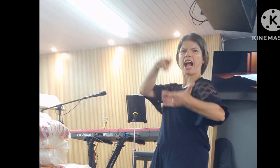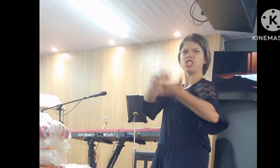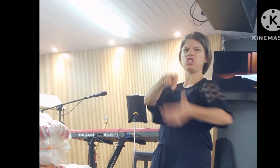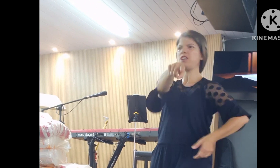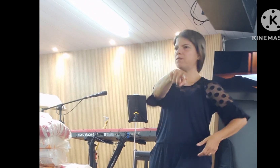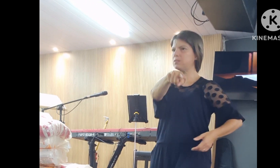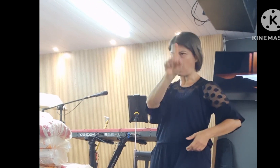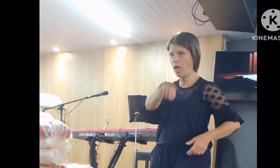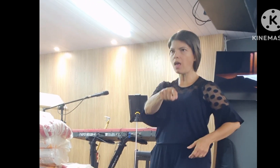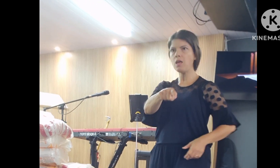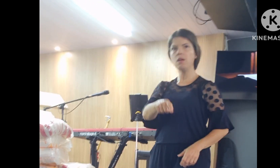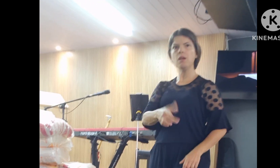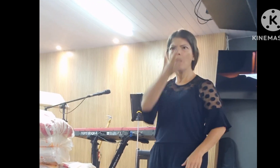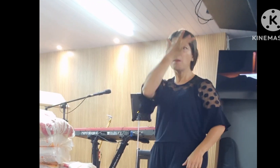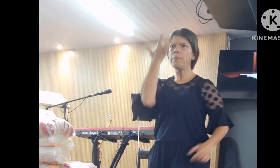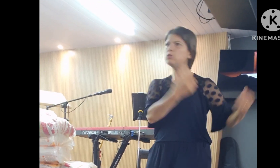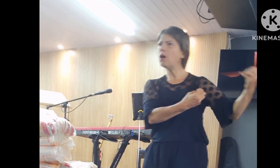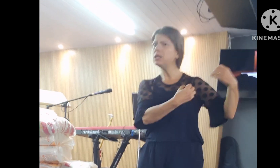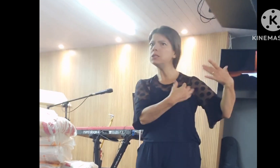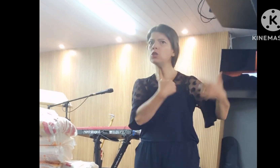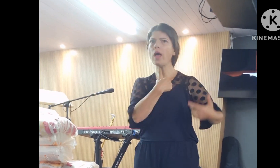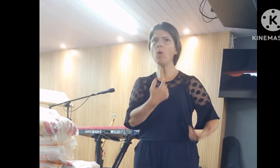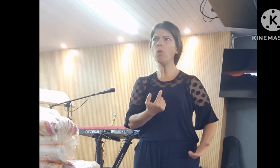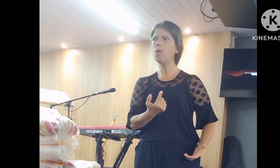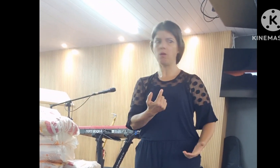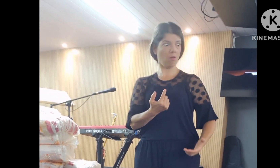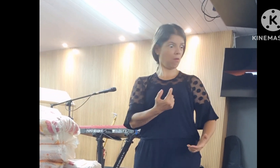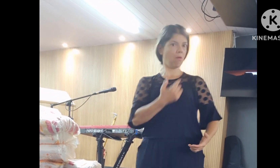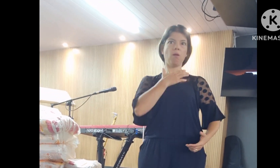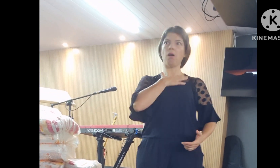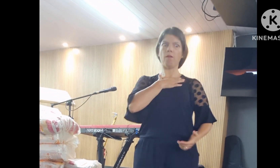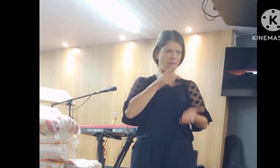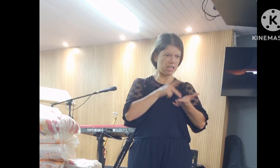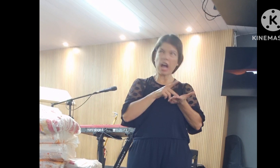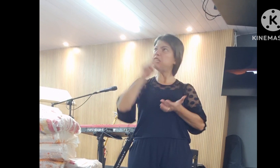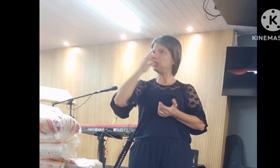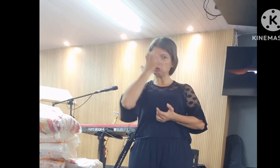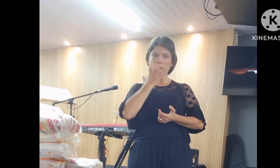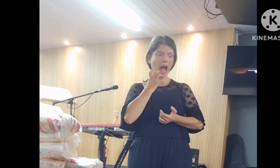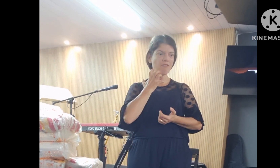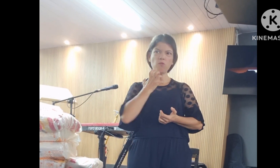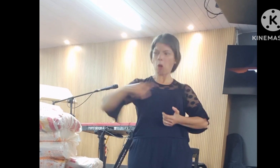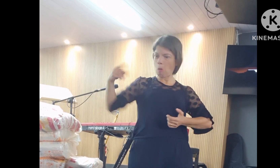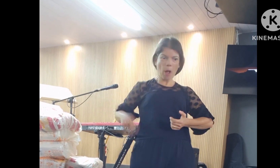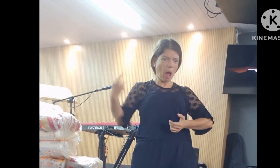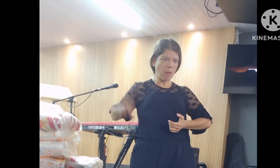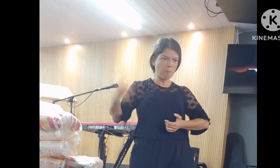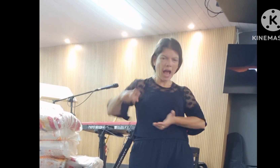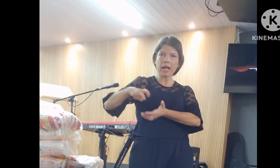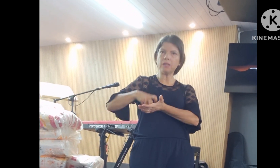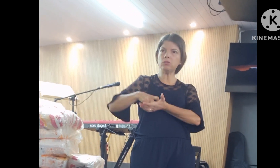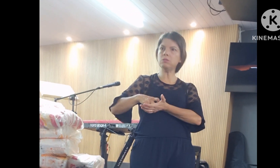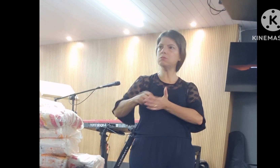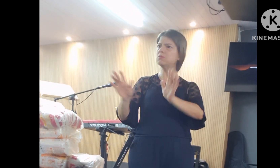agindo na sua vida porque você está agindo errado. Um Deus carrasco. Mas eu estudando a palavra de